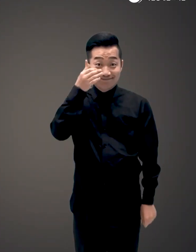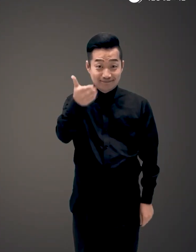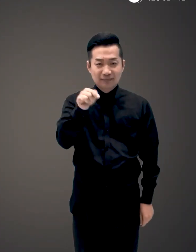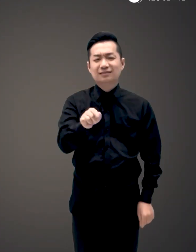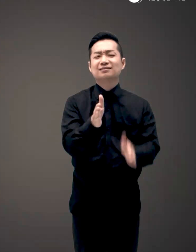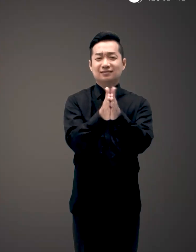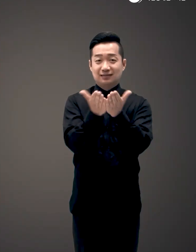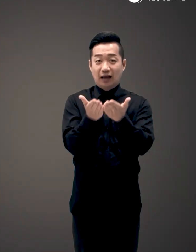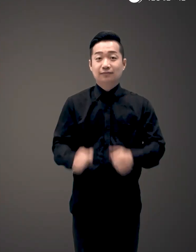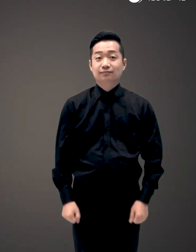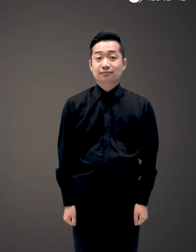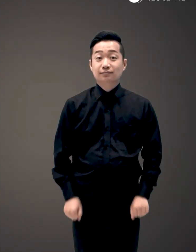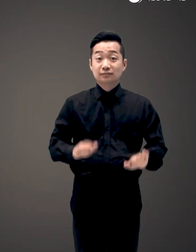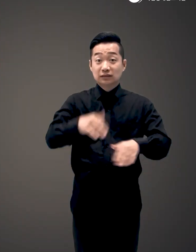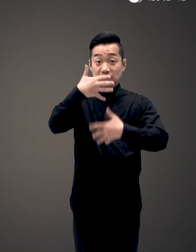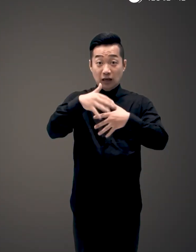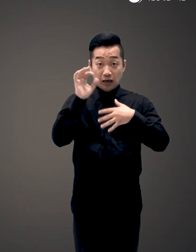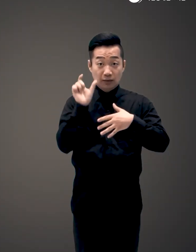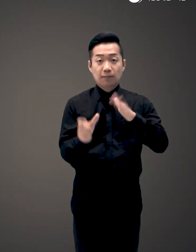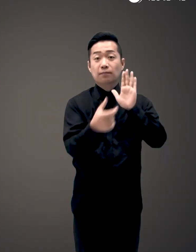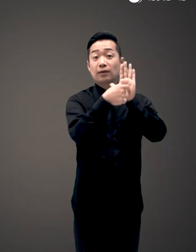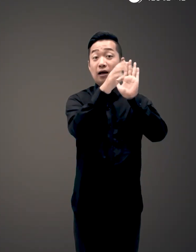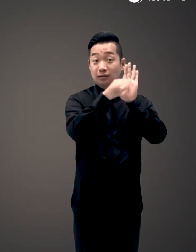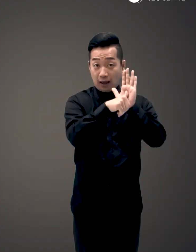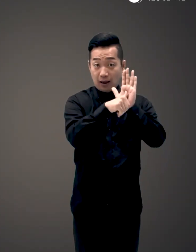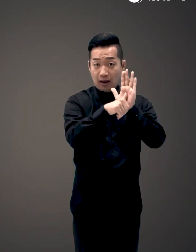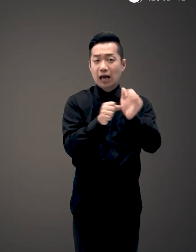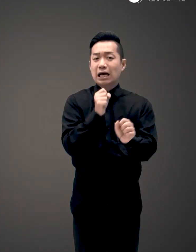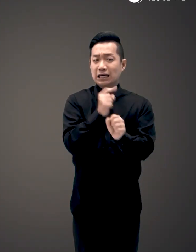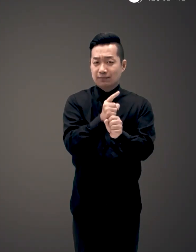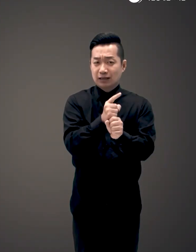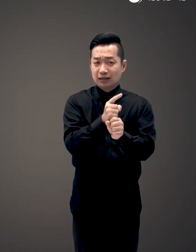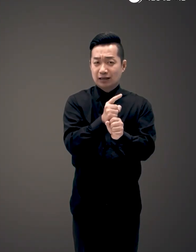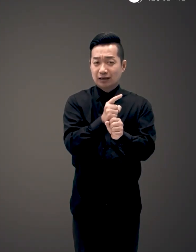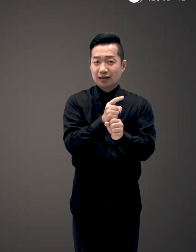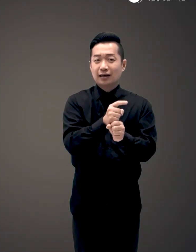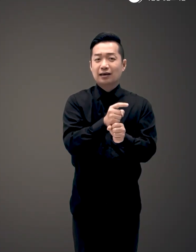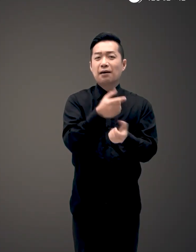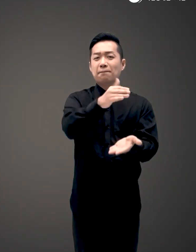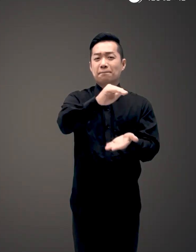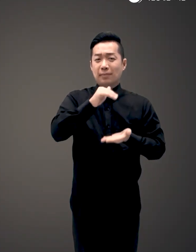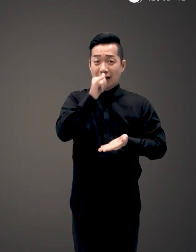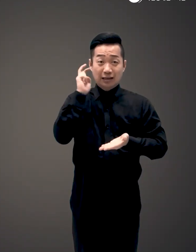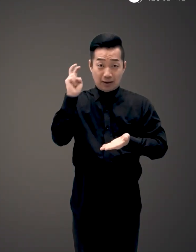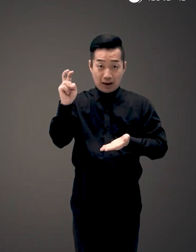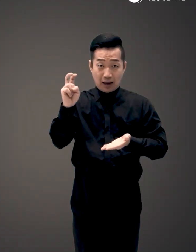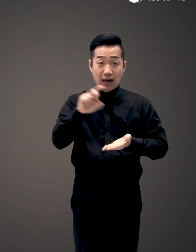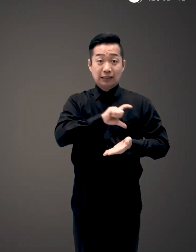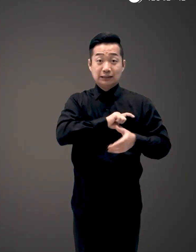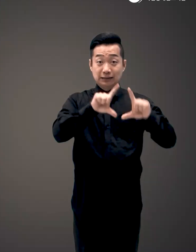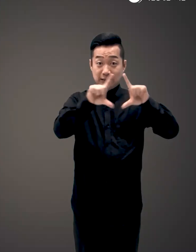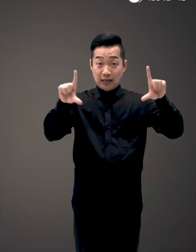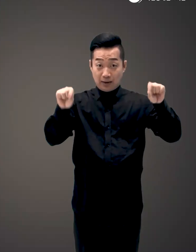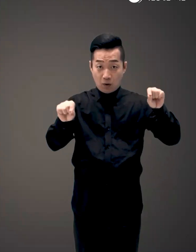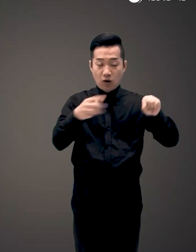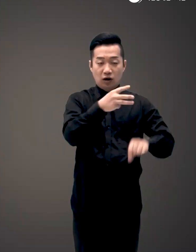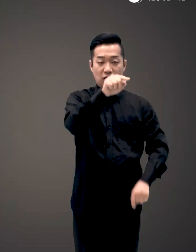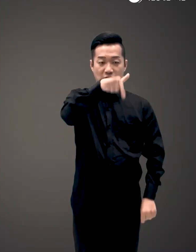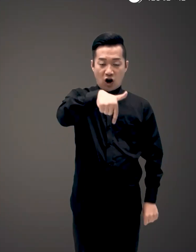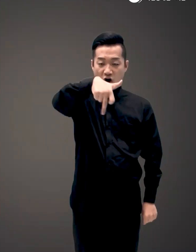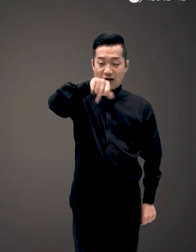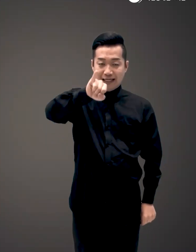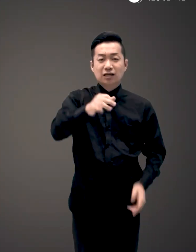이게 그 책입니다. 지금 이 영상이 올라갈 때쯤엔 이미 받아보신 분도 있으시겠죠. 제목은 럭키